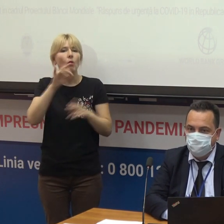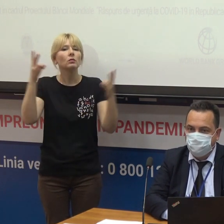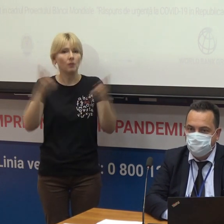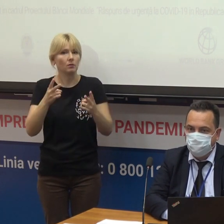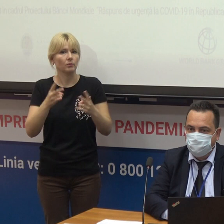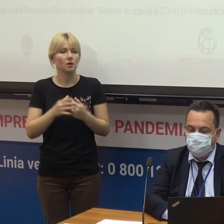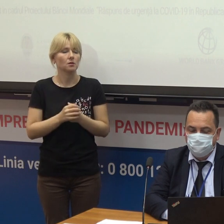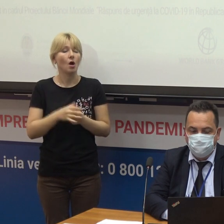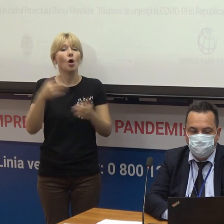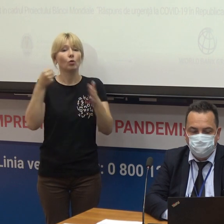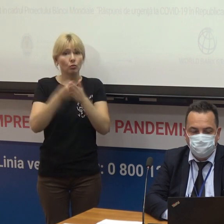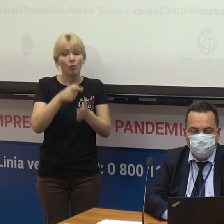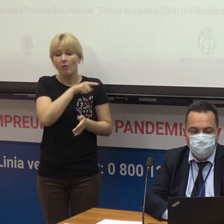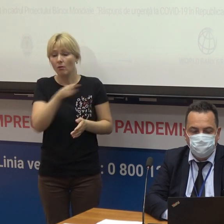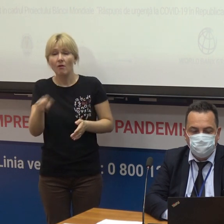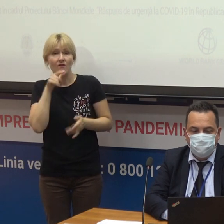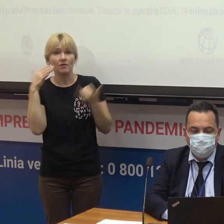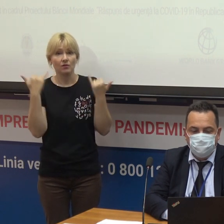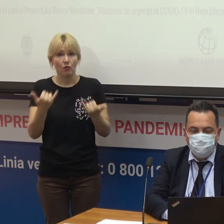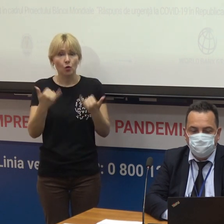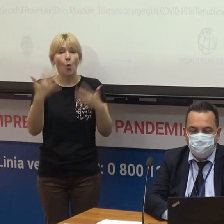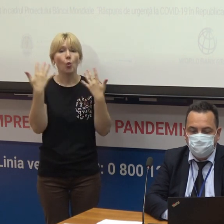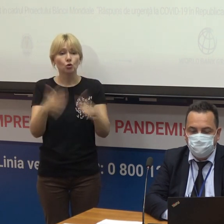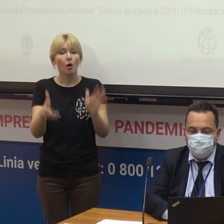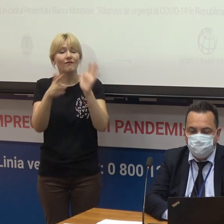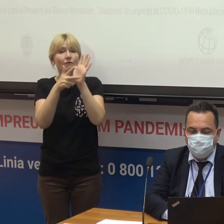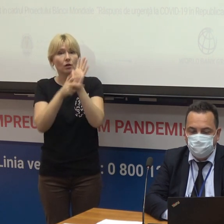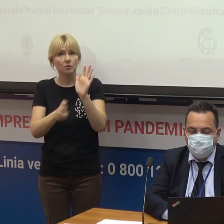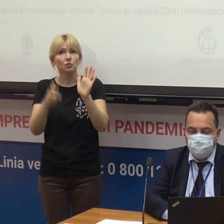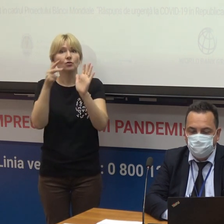În total, până la ziua de astăzi, au fost administrate